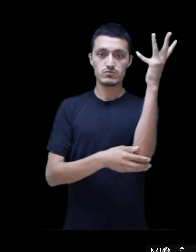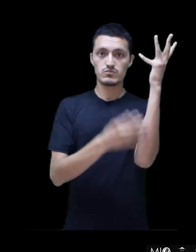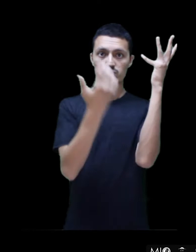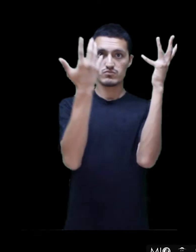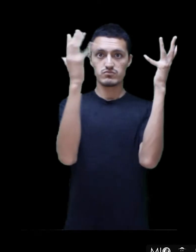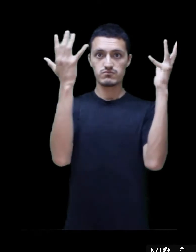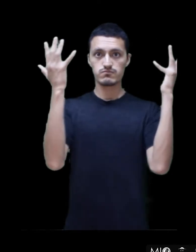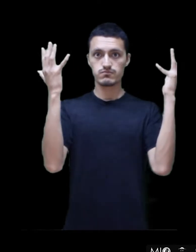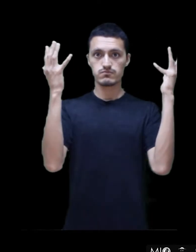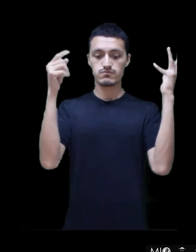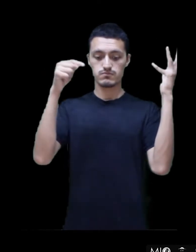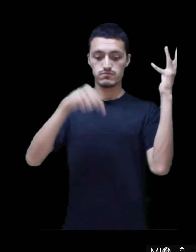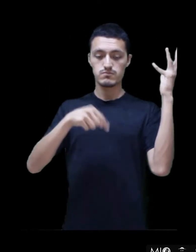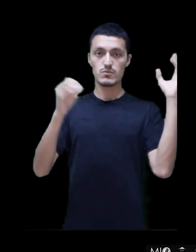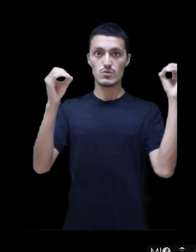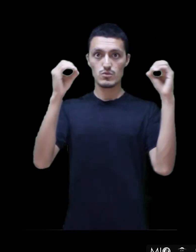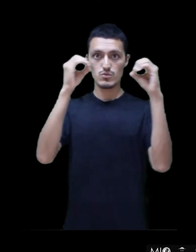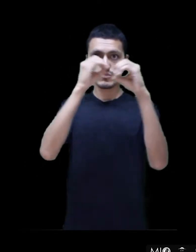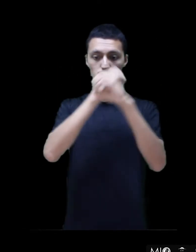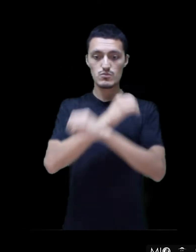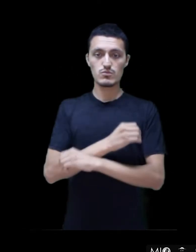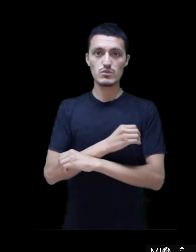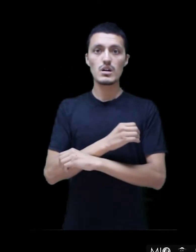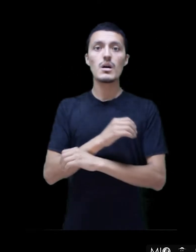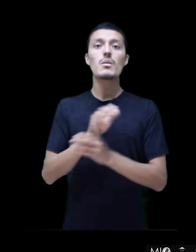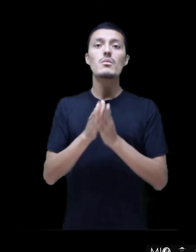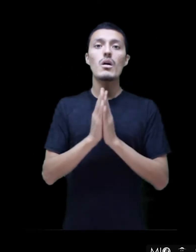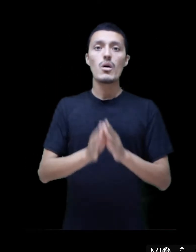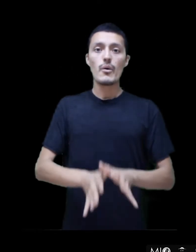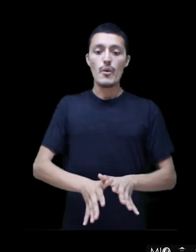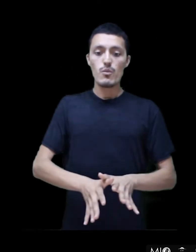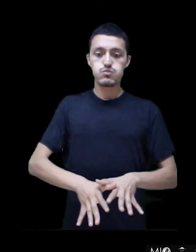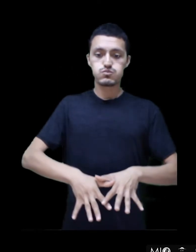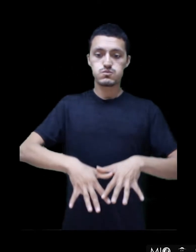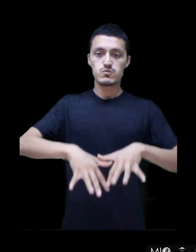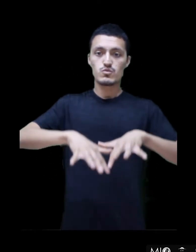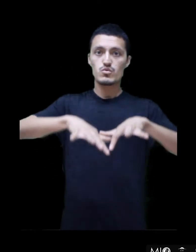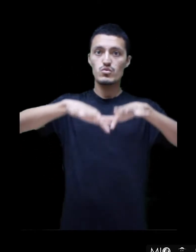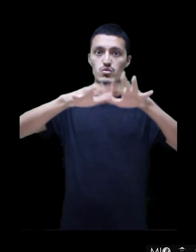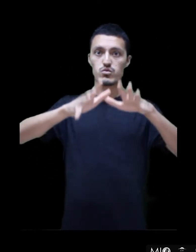de la existencia de las tinieblas. Que se llene el vacío,